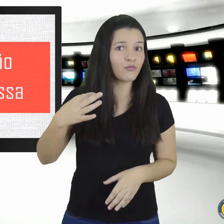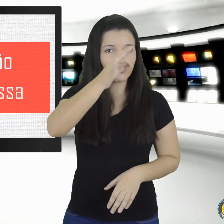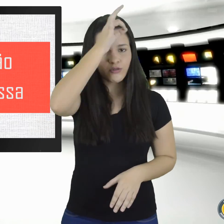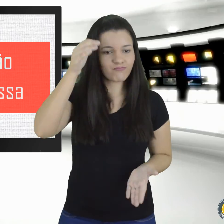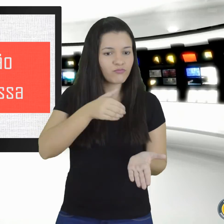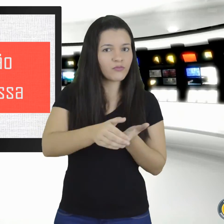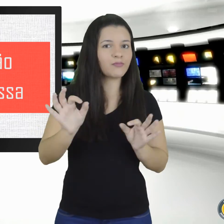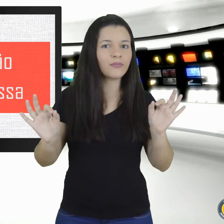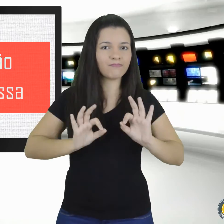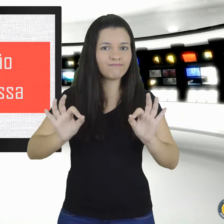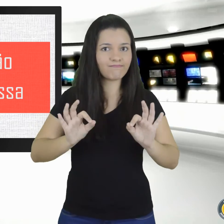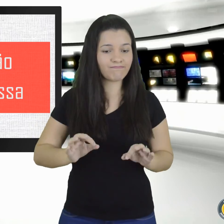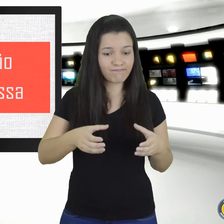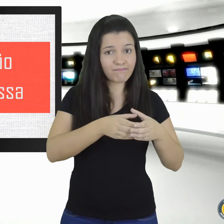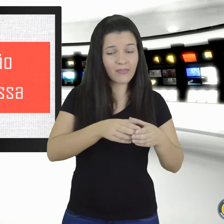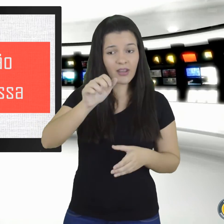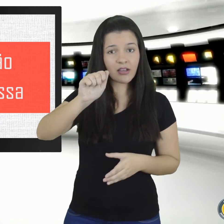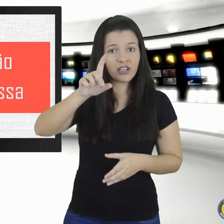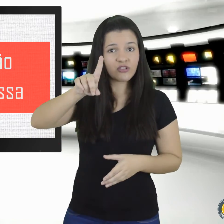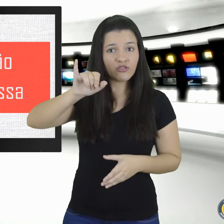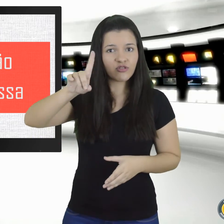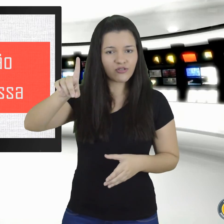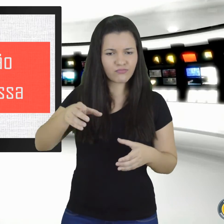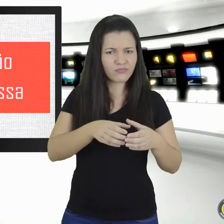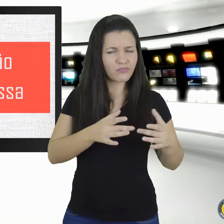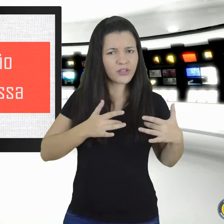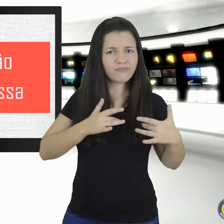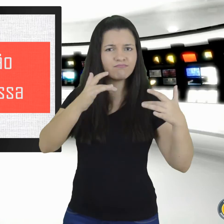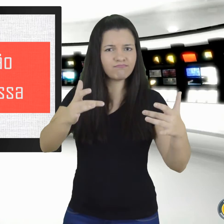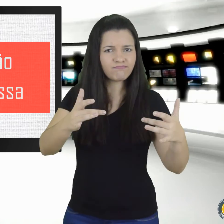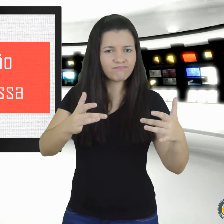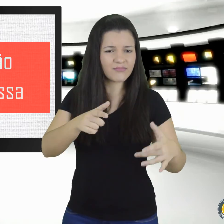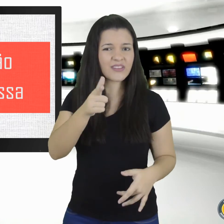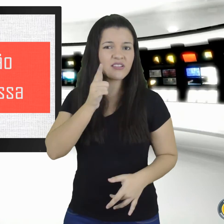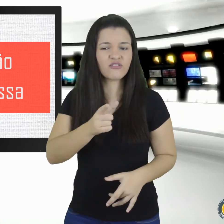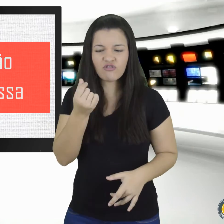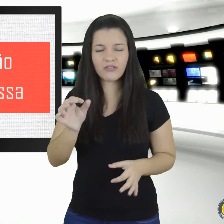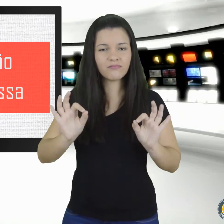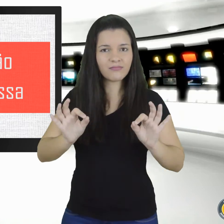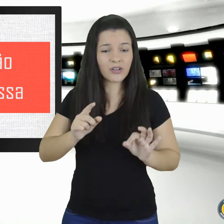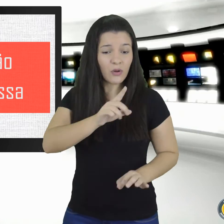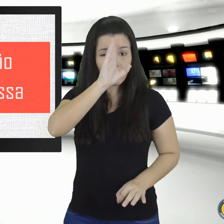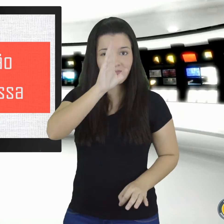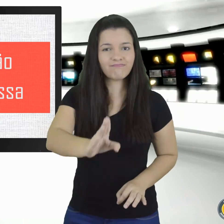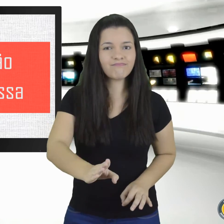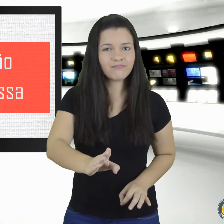uma associação sem fins lucrativos que tem por objetivo desenvolver projetos com vistas